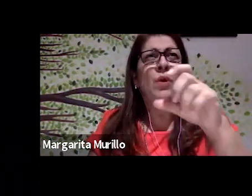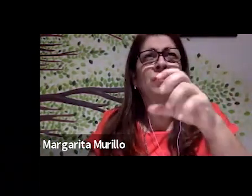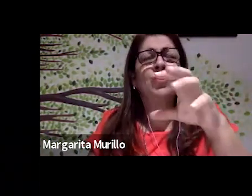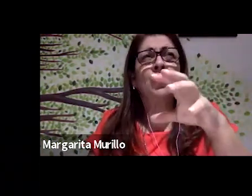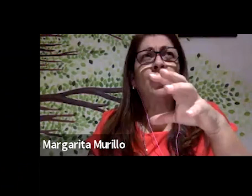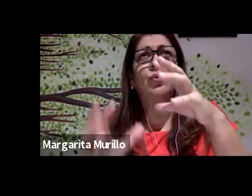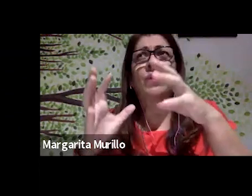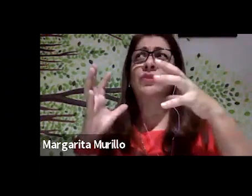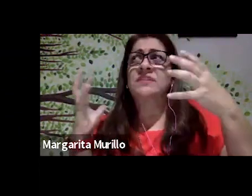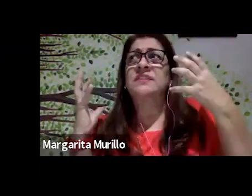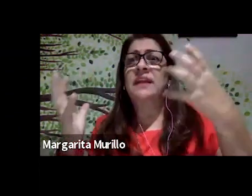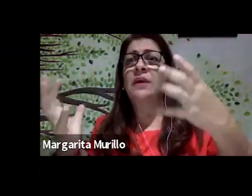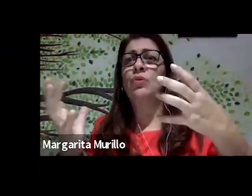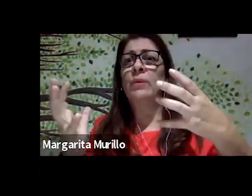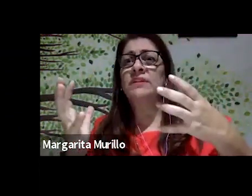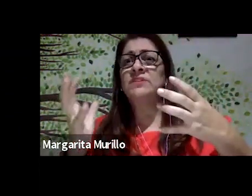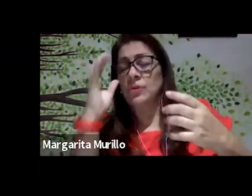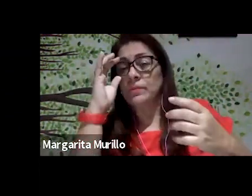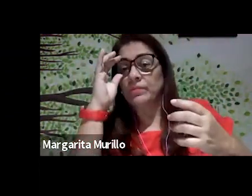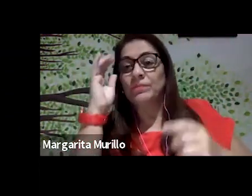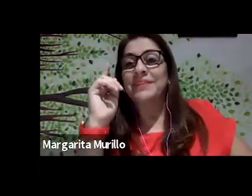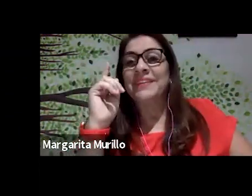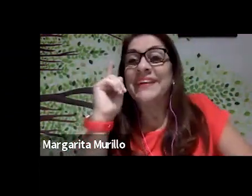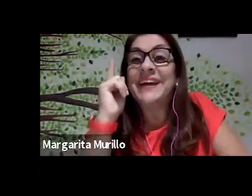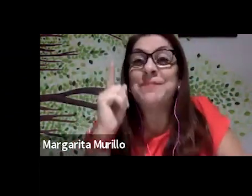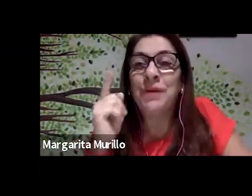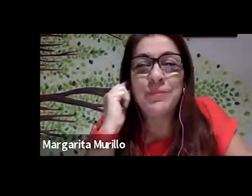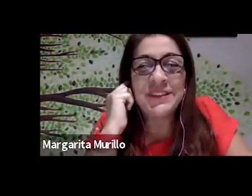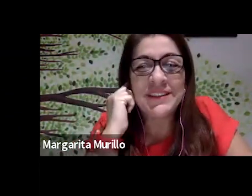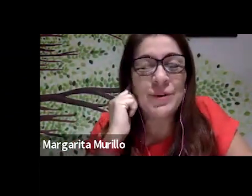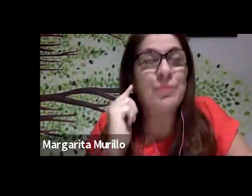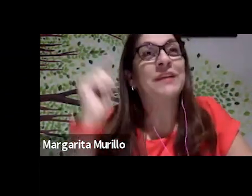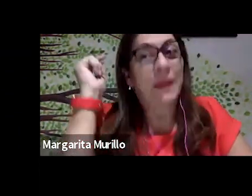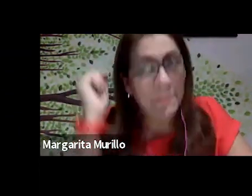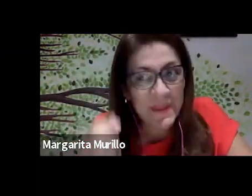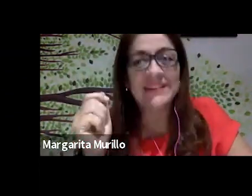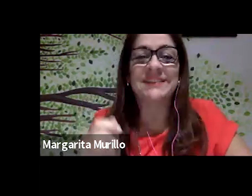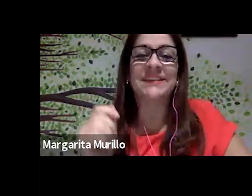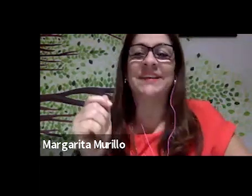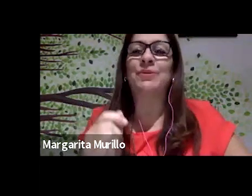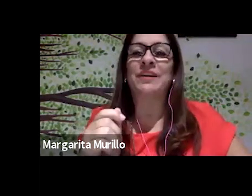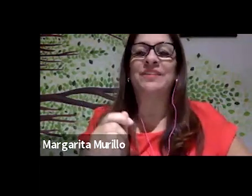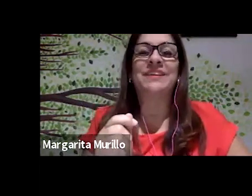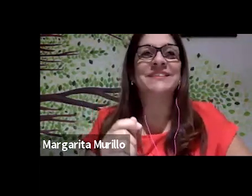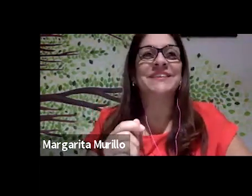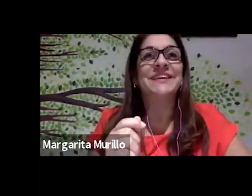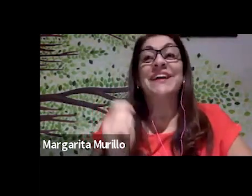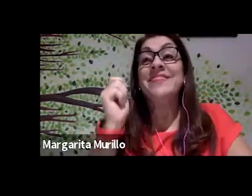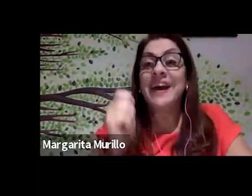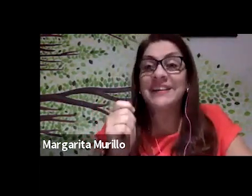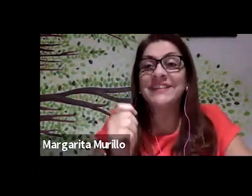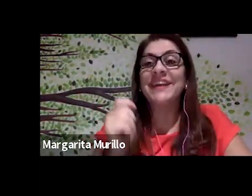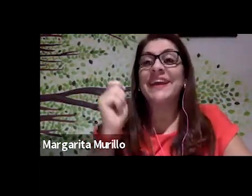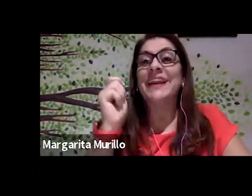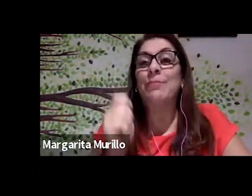y cuando cuando necesita de la colaboración y aquí póngale mucha atención porque también tiene que ver con las redes